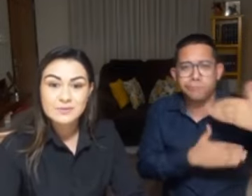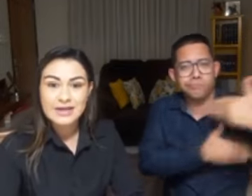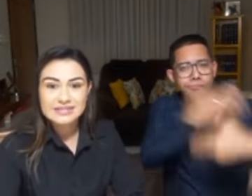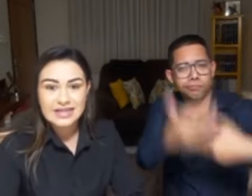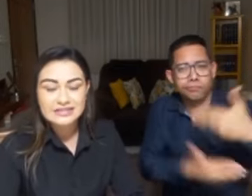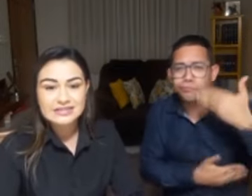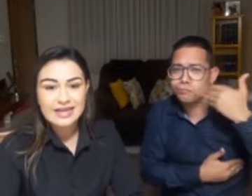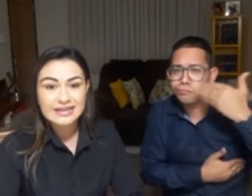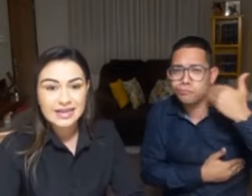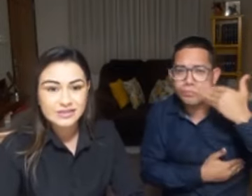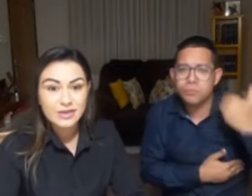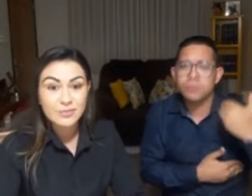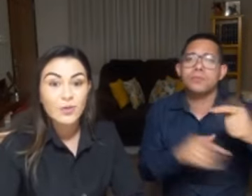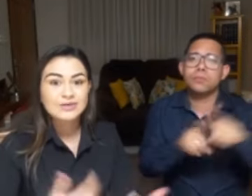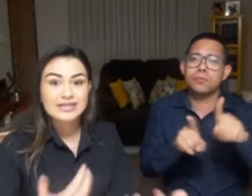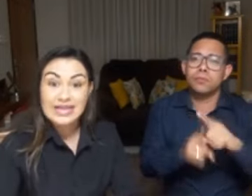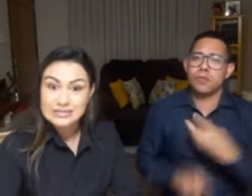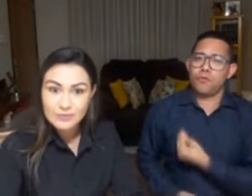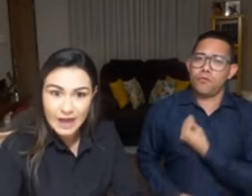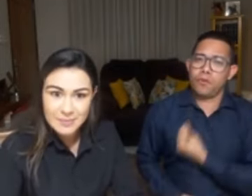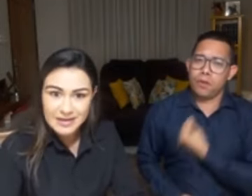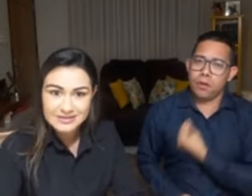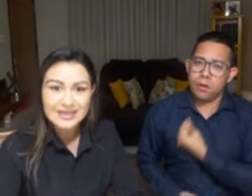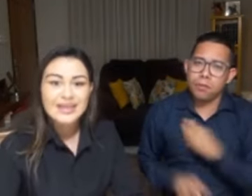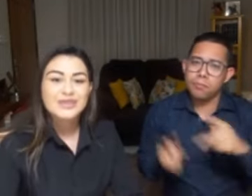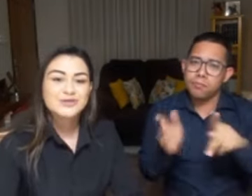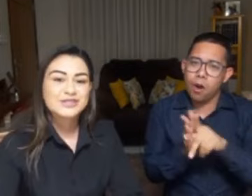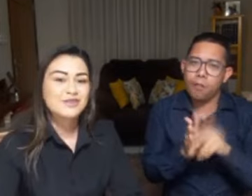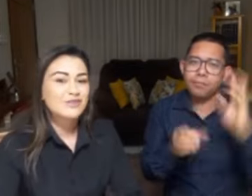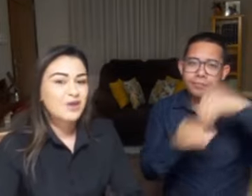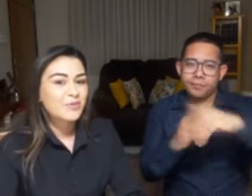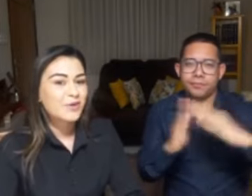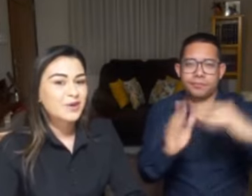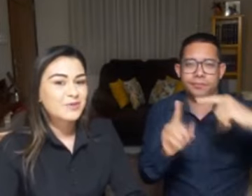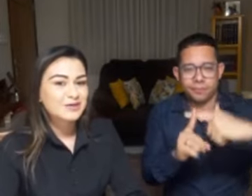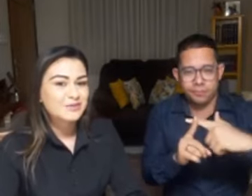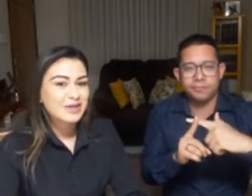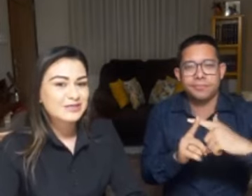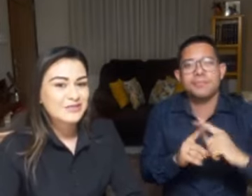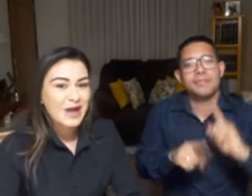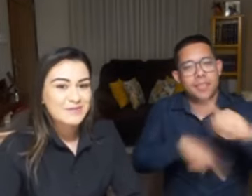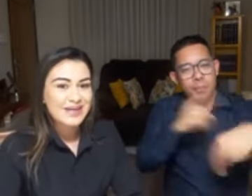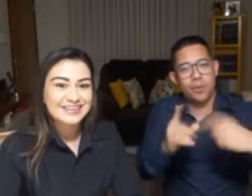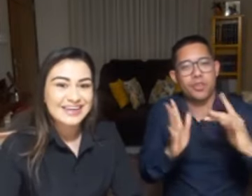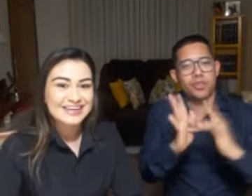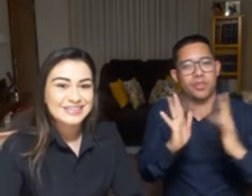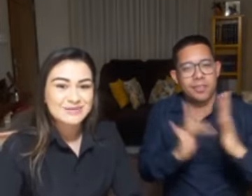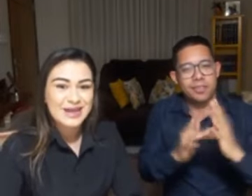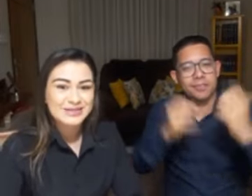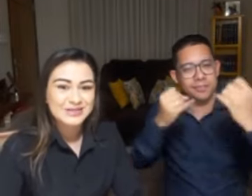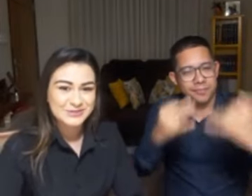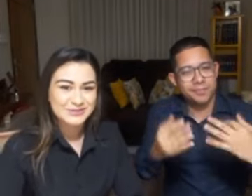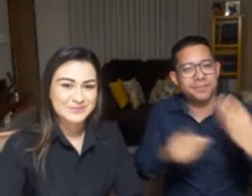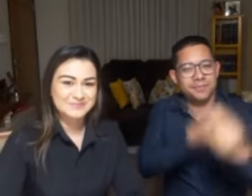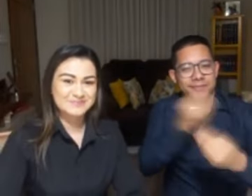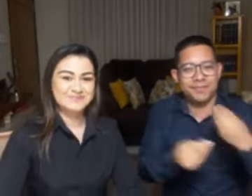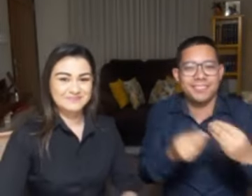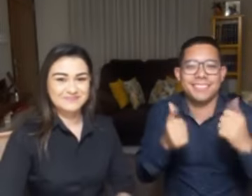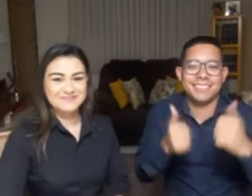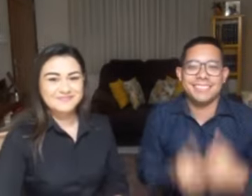mais presentes na igreja, né? Por conta dessa ferramenta. E o Gisele vai falar um pouquinho mais sobre essa ferramenta aí na Assembleia de